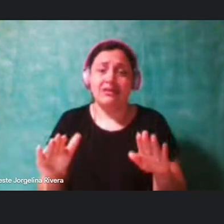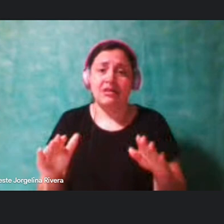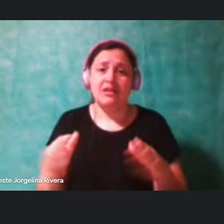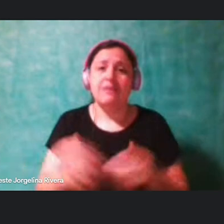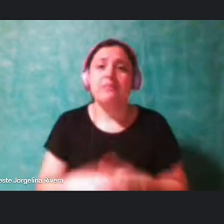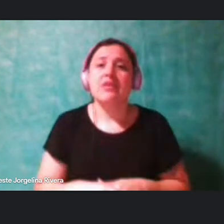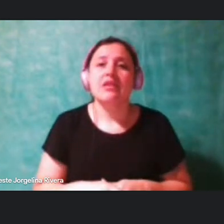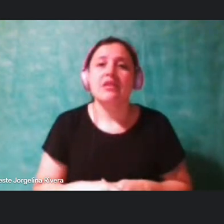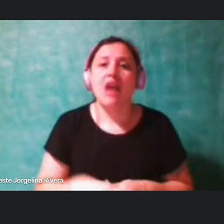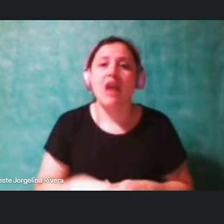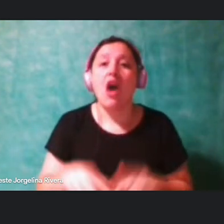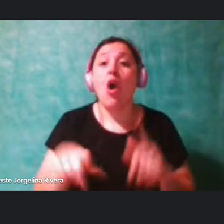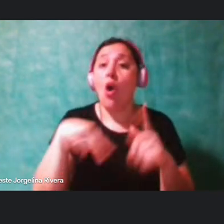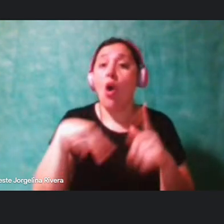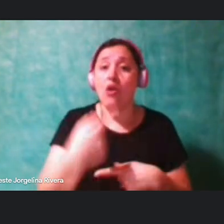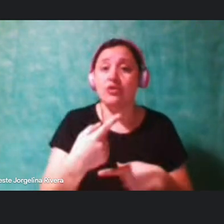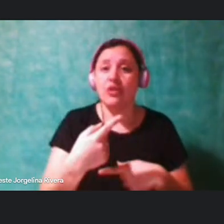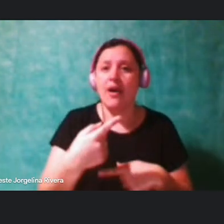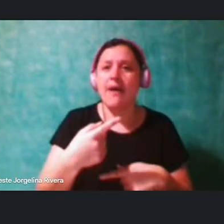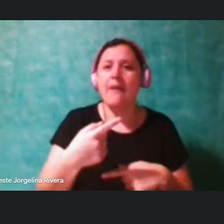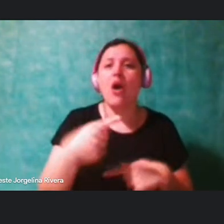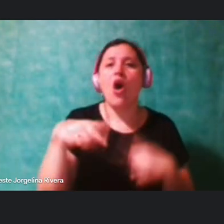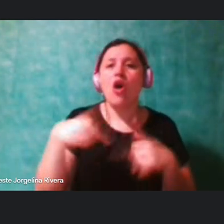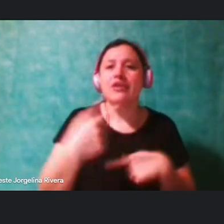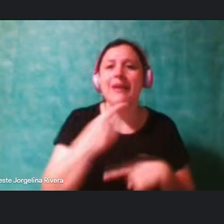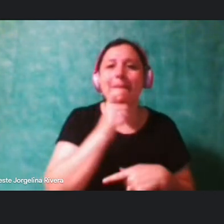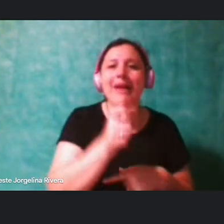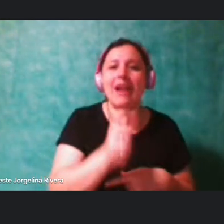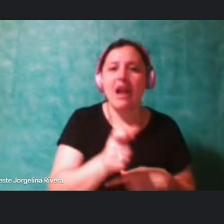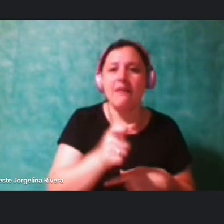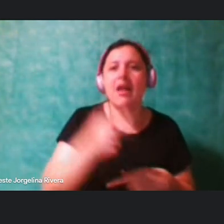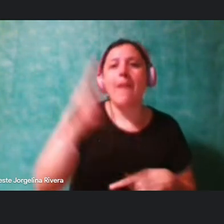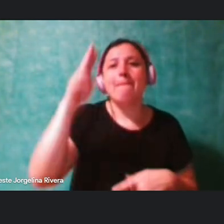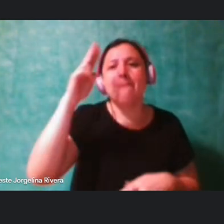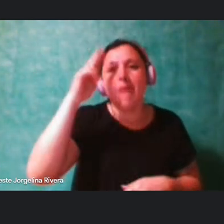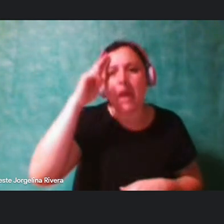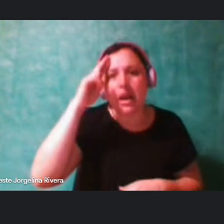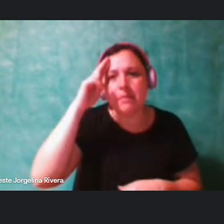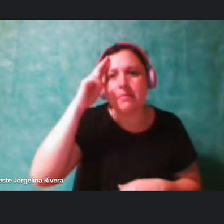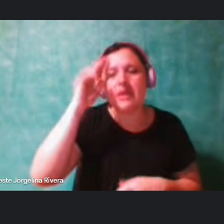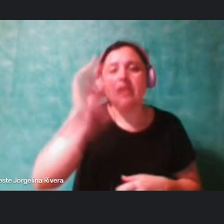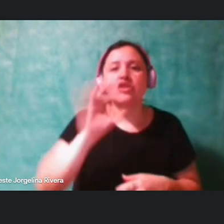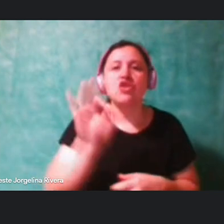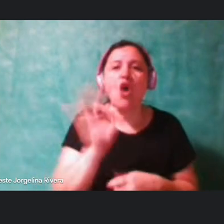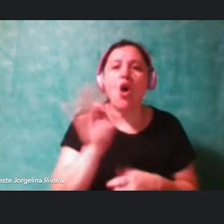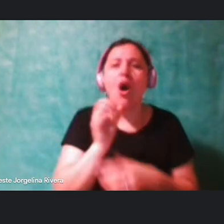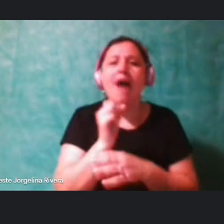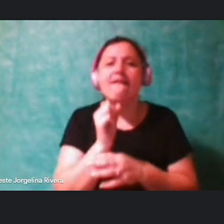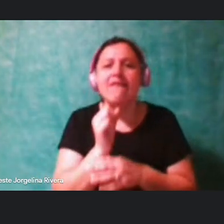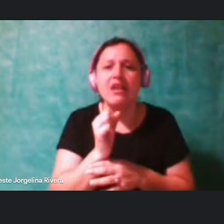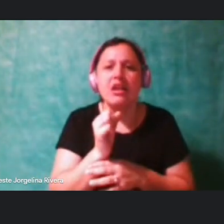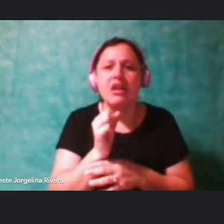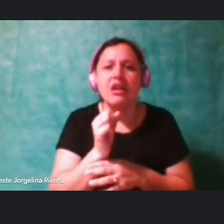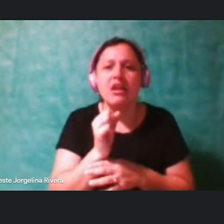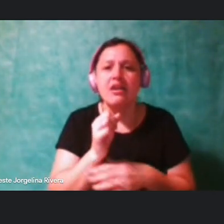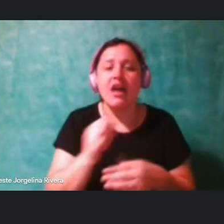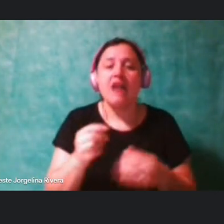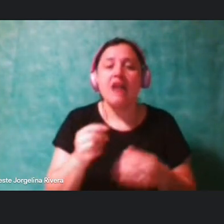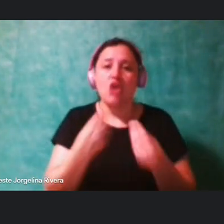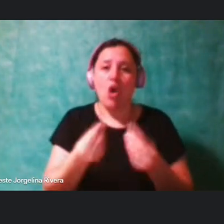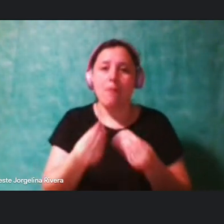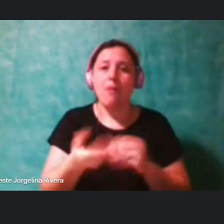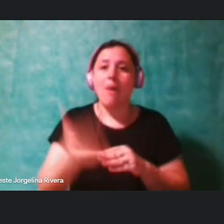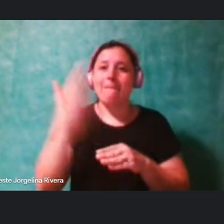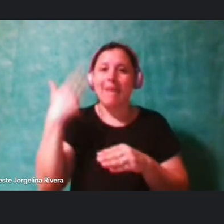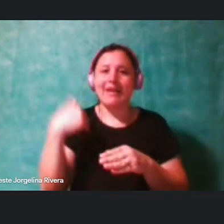una capacidad son can y el pasado y el condicional could y may